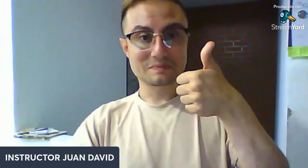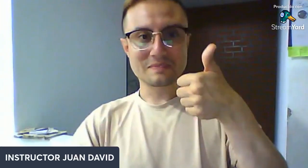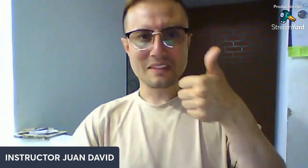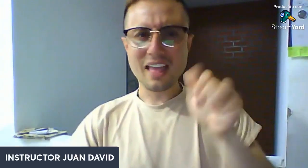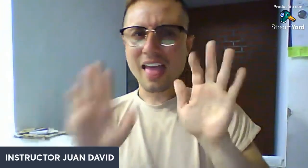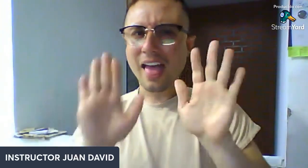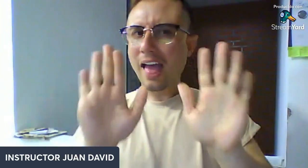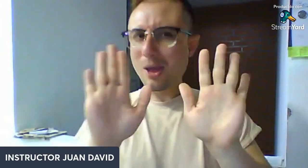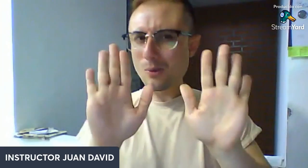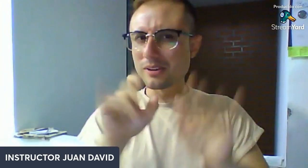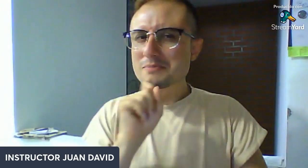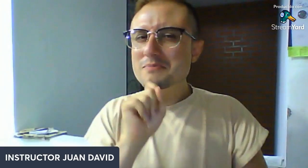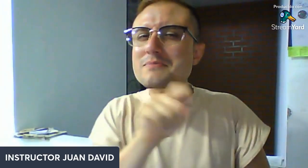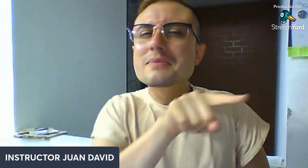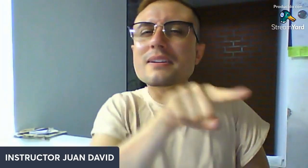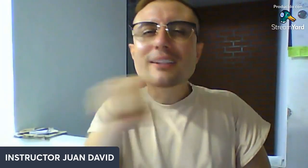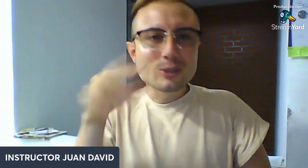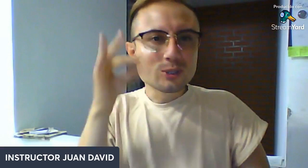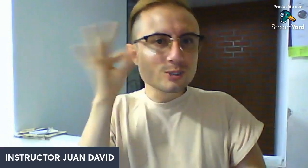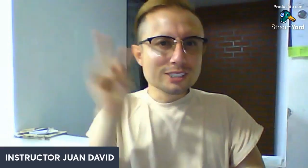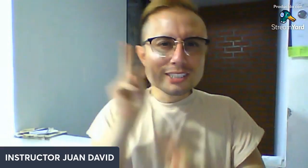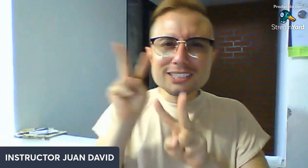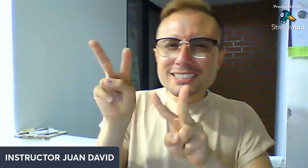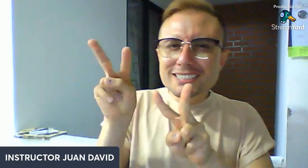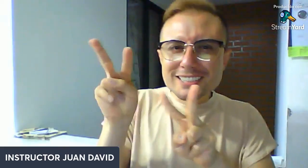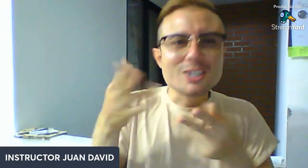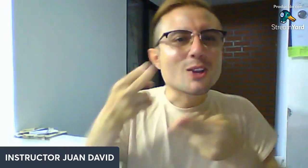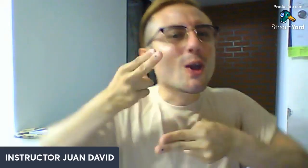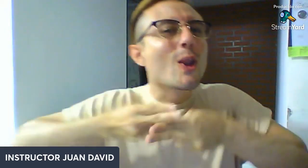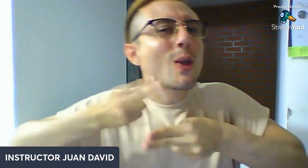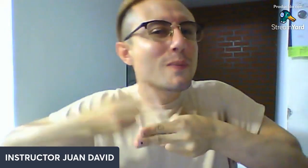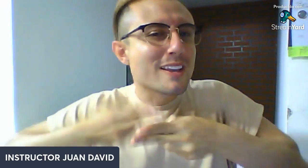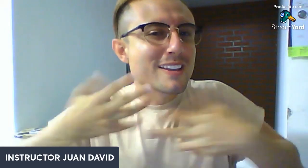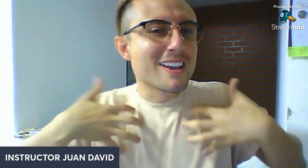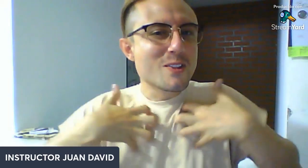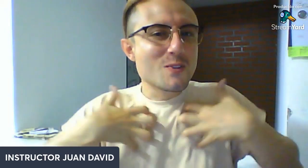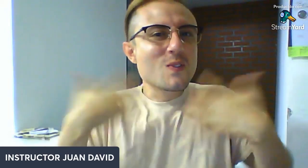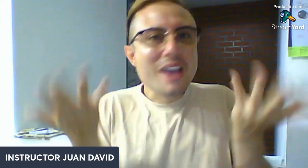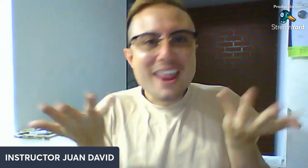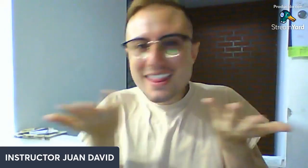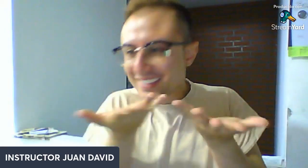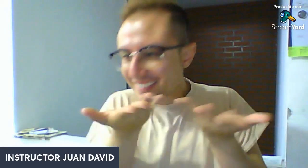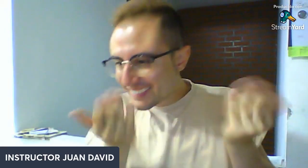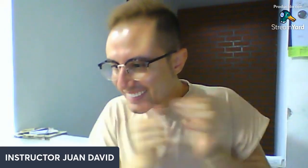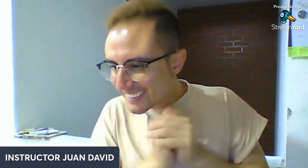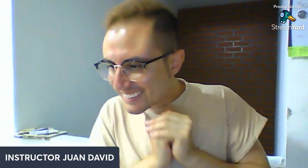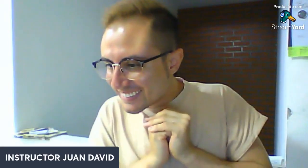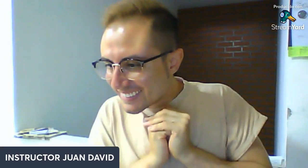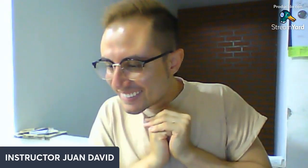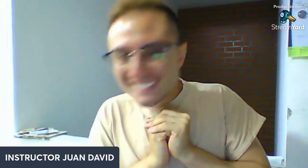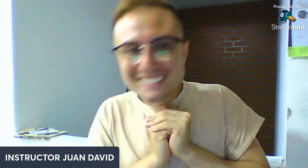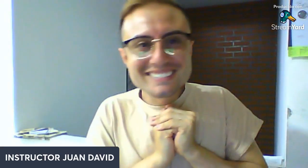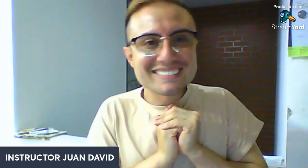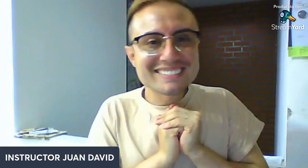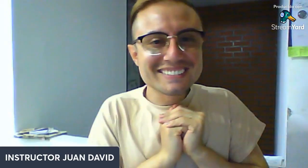Muy bien. Bueno, un momento ahí. Les voy a preguntar a todos ustedes que estuvieron viendo allí, ¿qué animal describió ella?